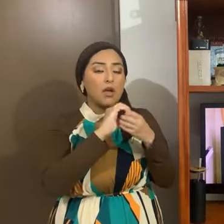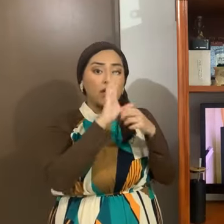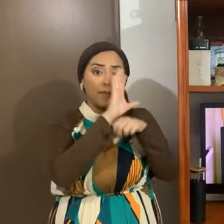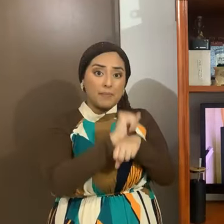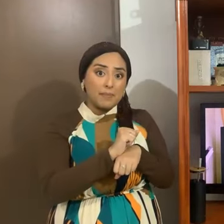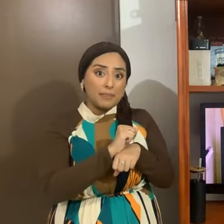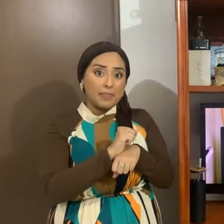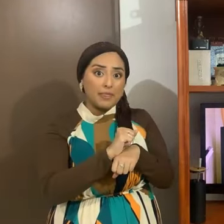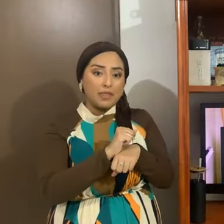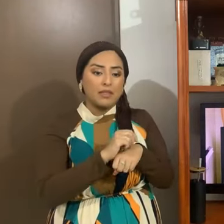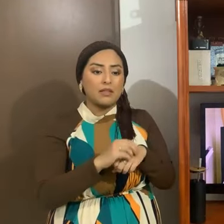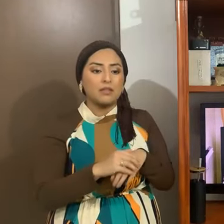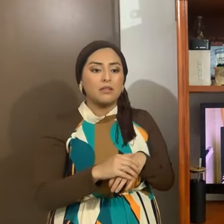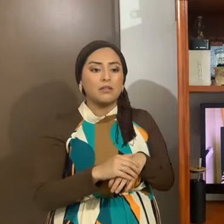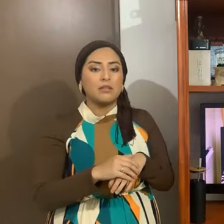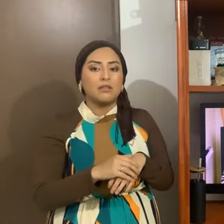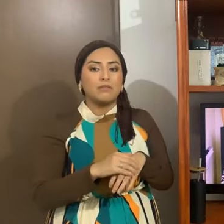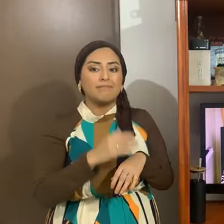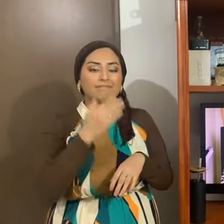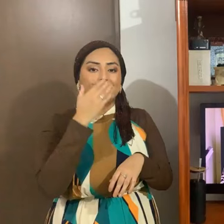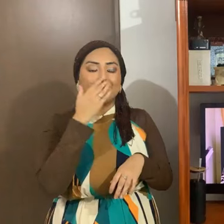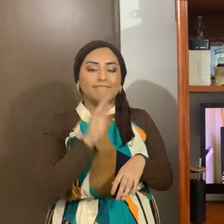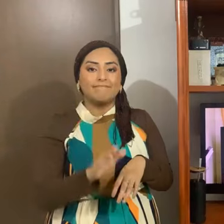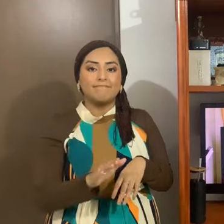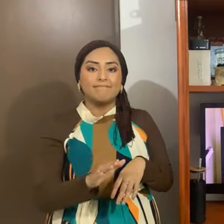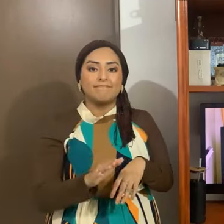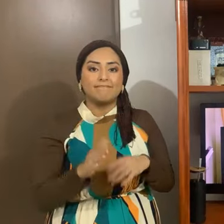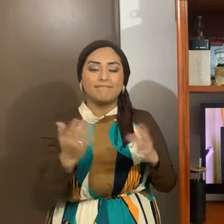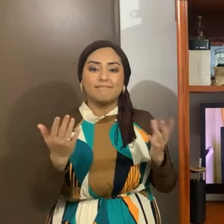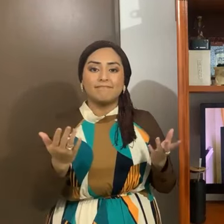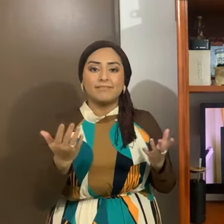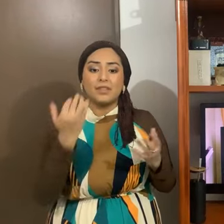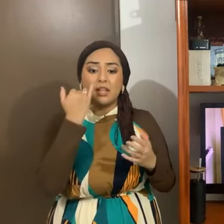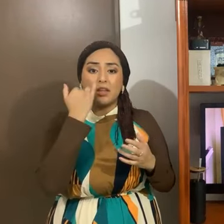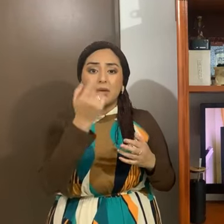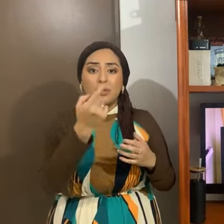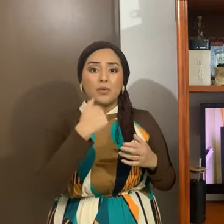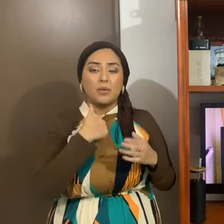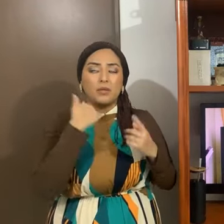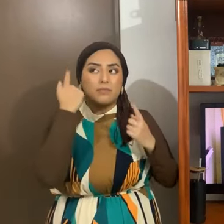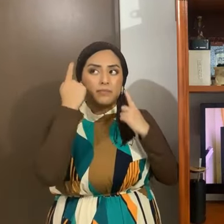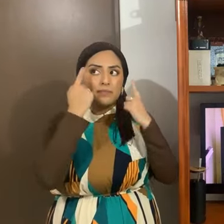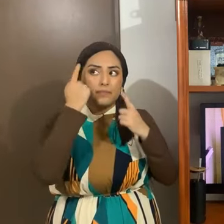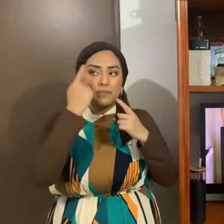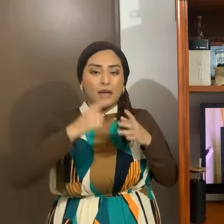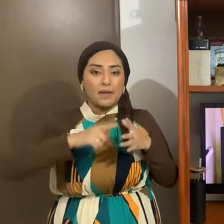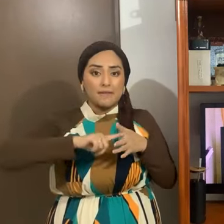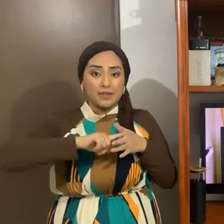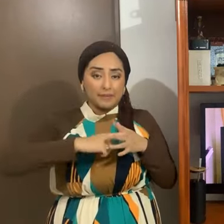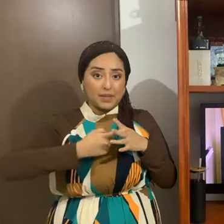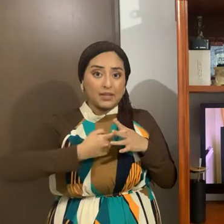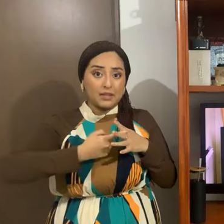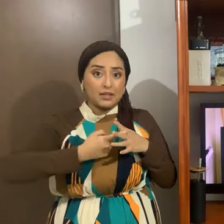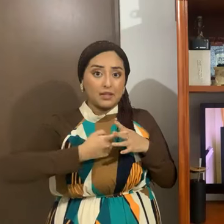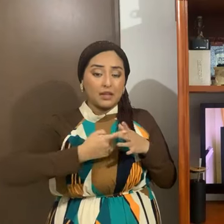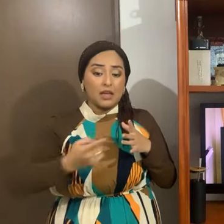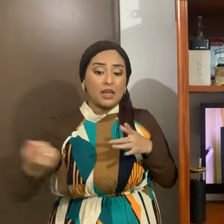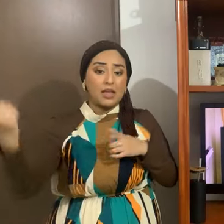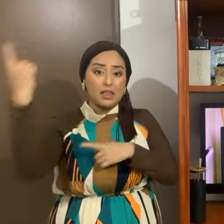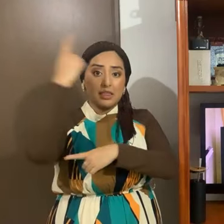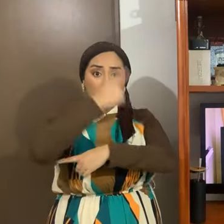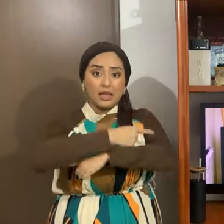hábitos, si sus costumbres son carnales. Si nosotros analizamos desde el principio, el